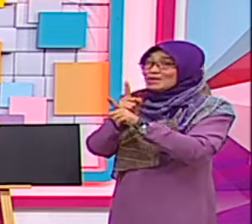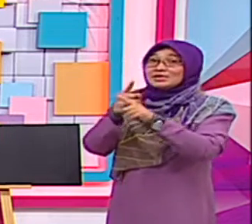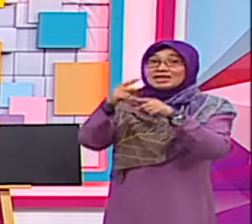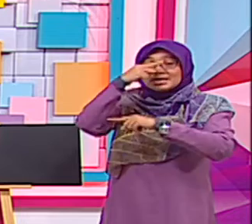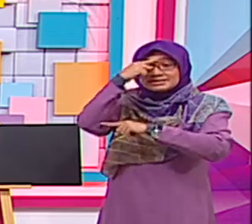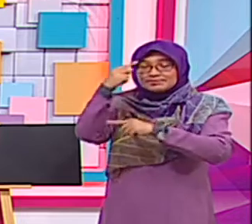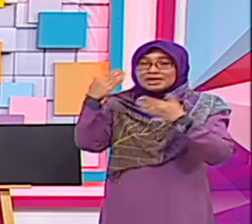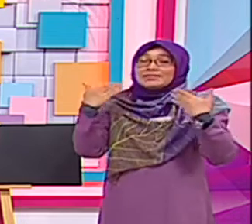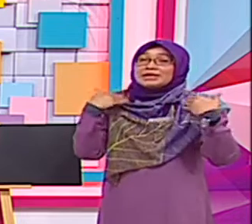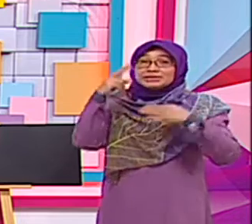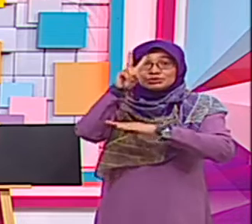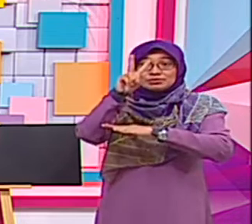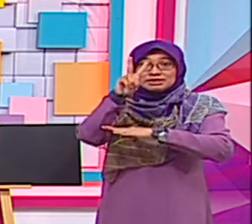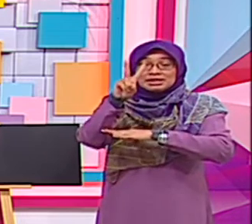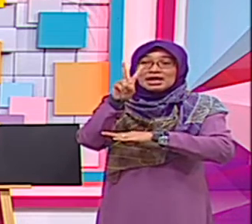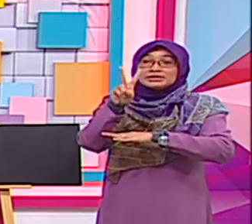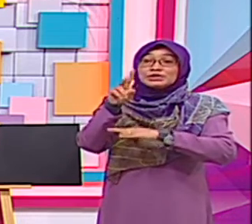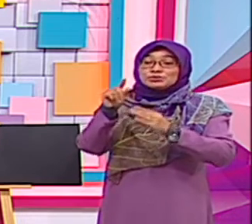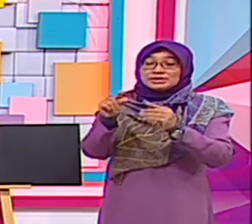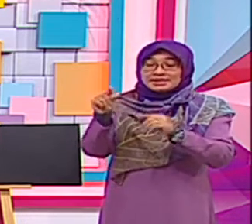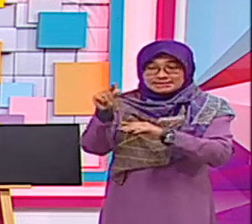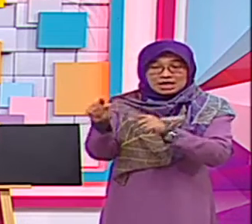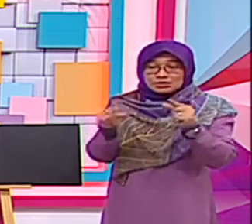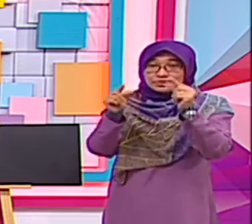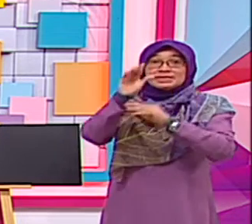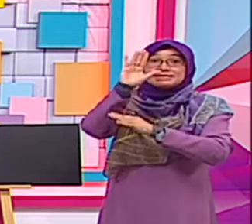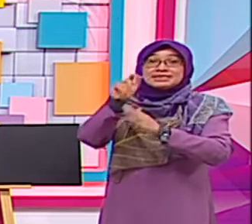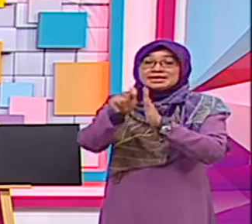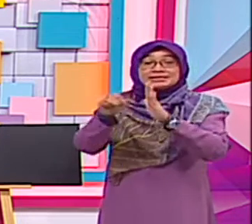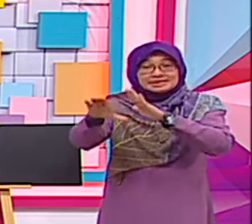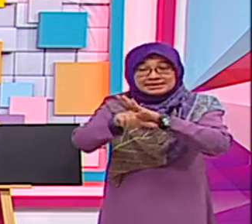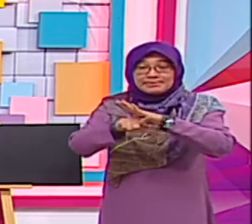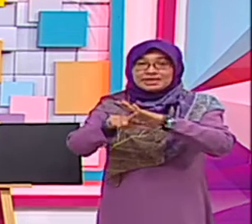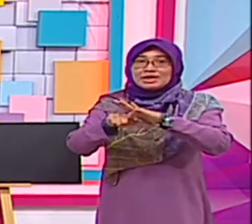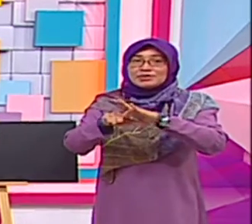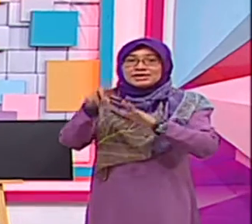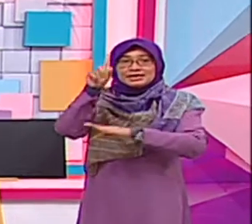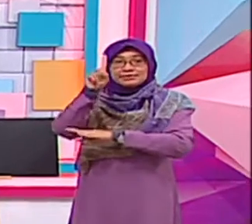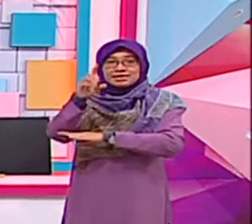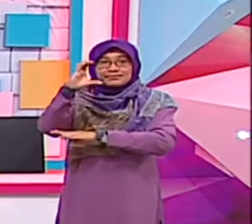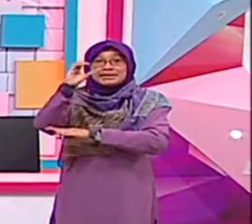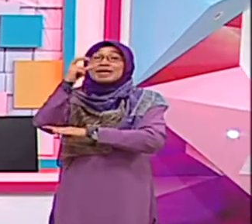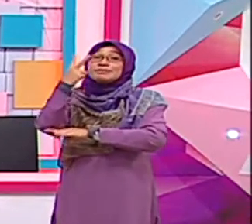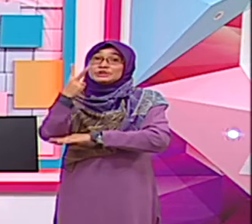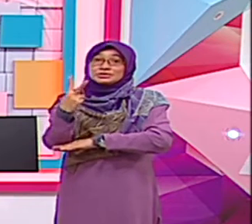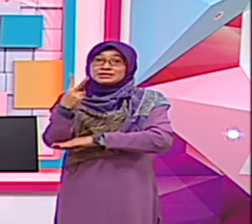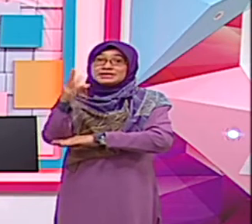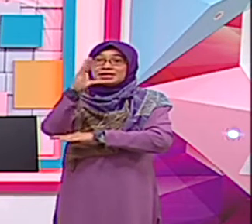oke sebab ada dua ada dua geus Aduh ages yang terlibat oke yang pertama karbondioksida